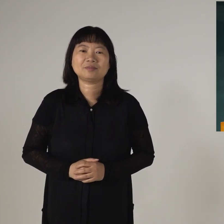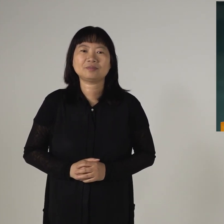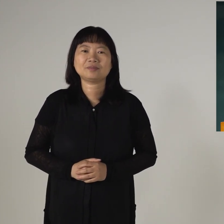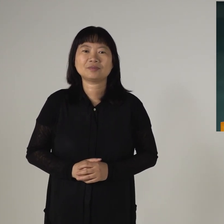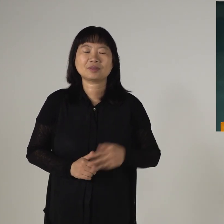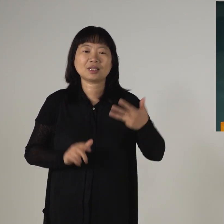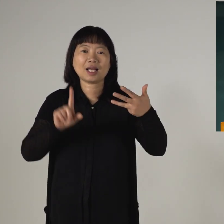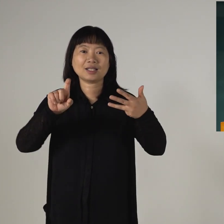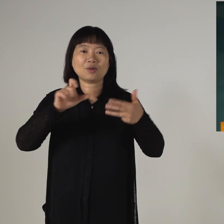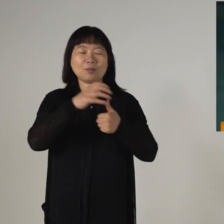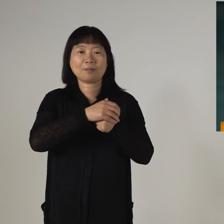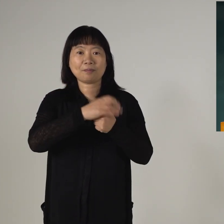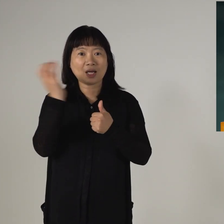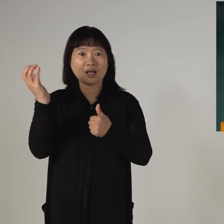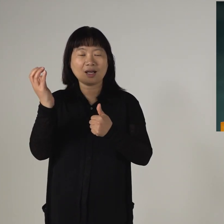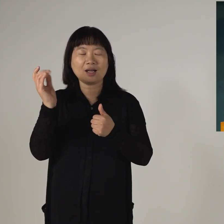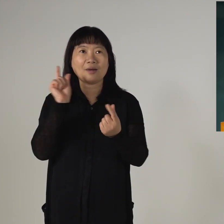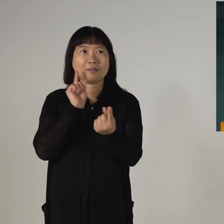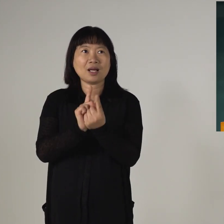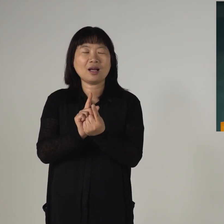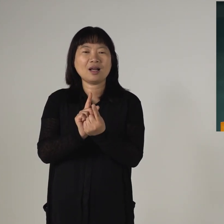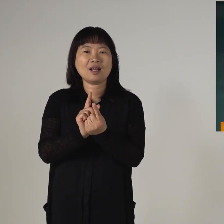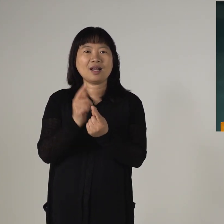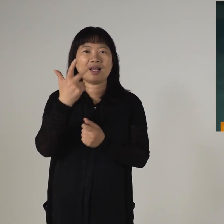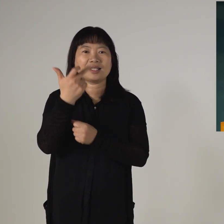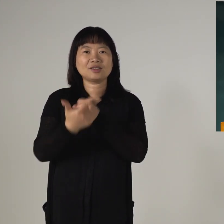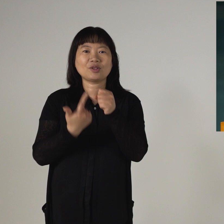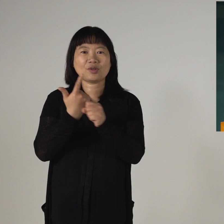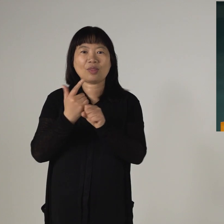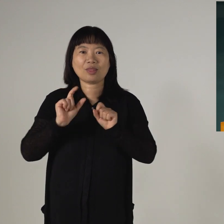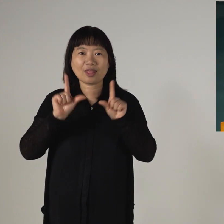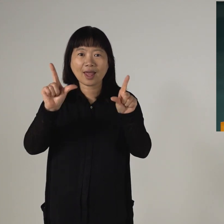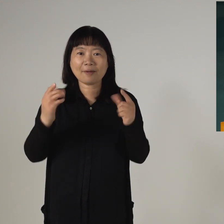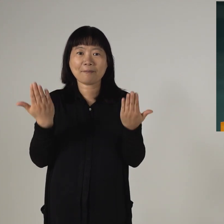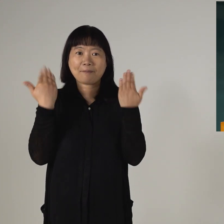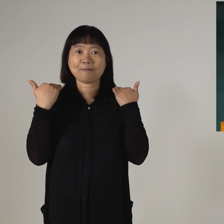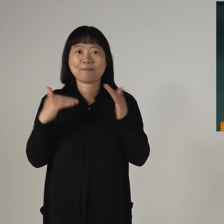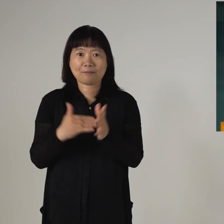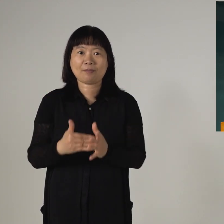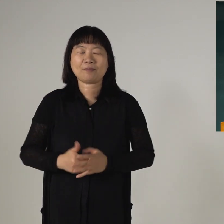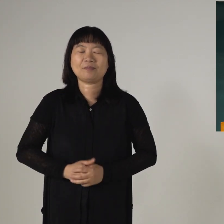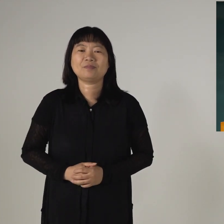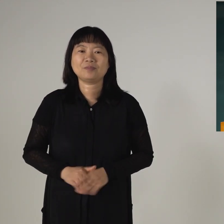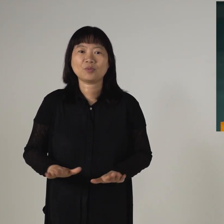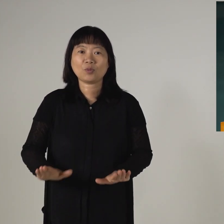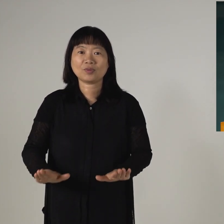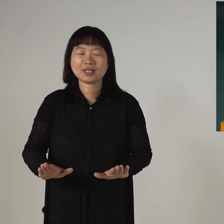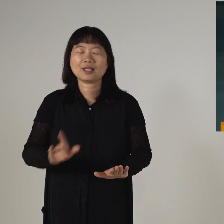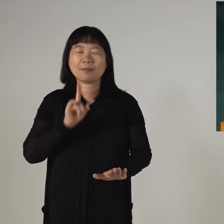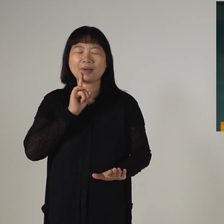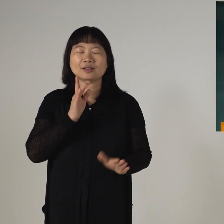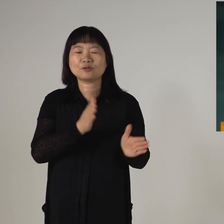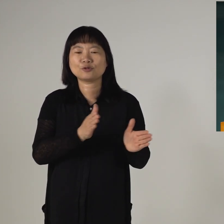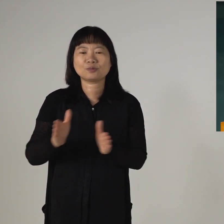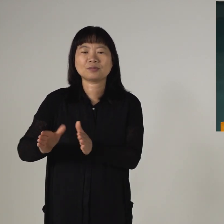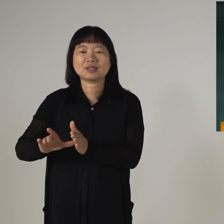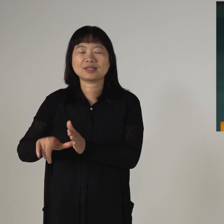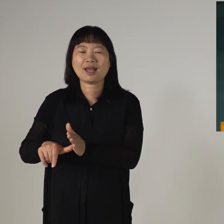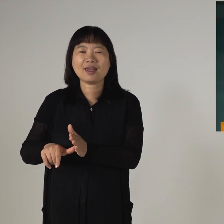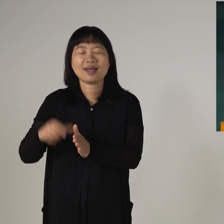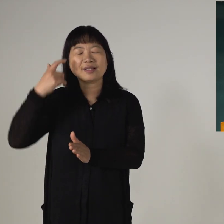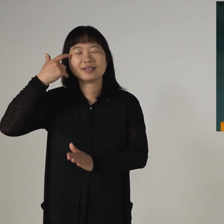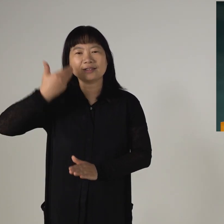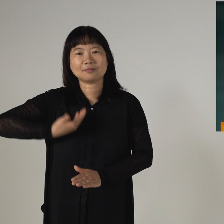벌써 광복을 맞은 지가 76해가 지났어요. 오늘 이 말씀을 준비하면서